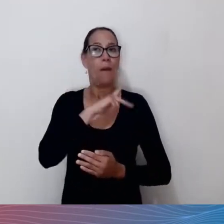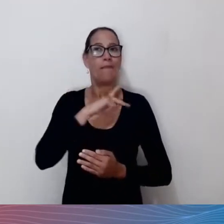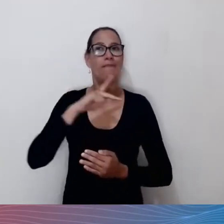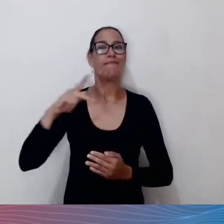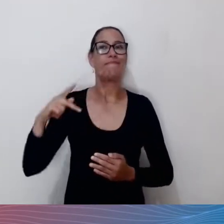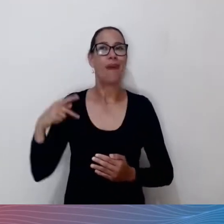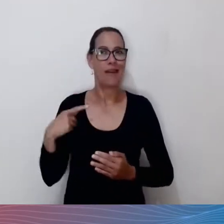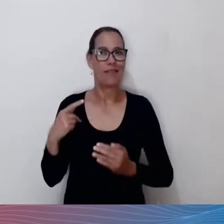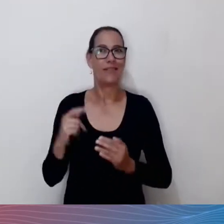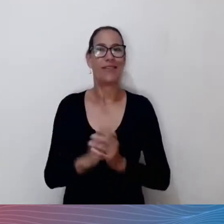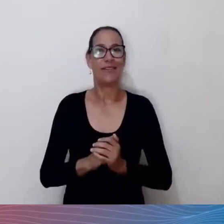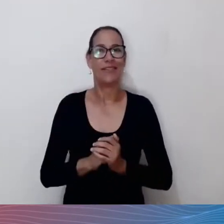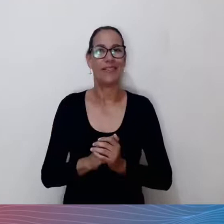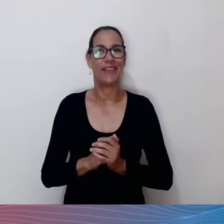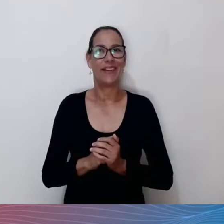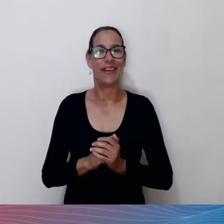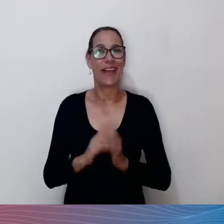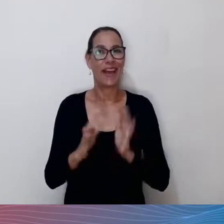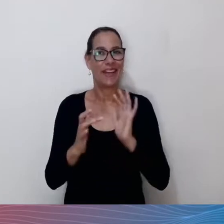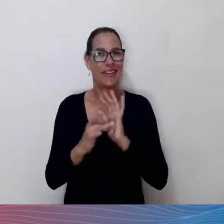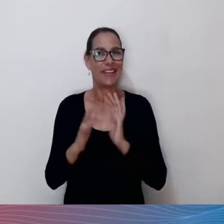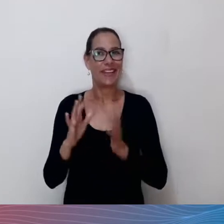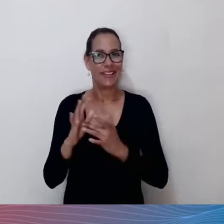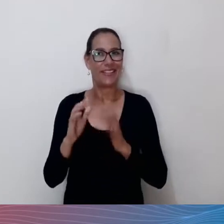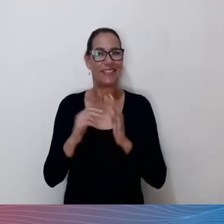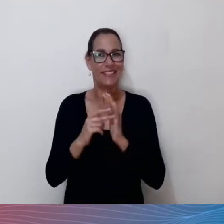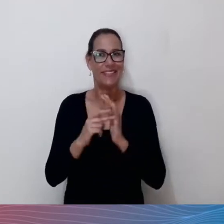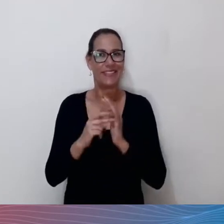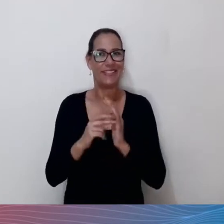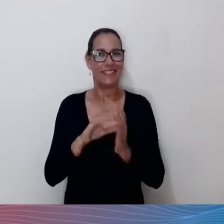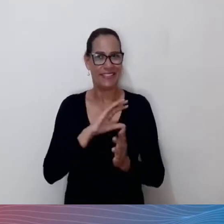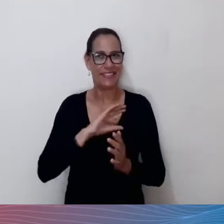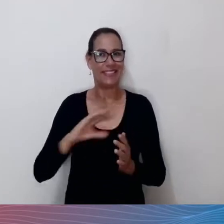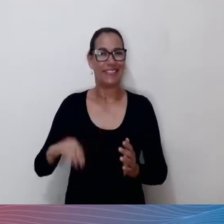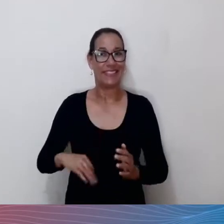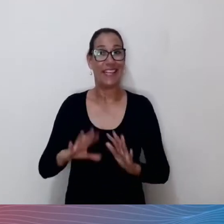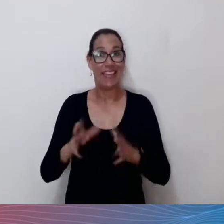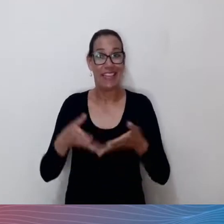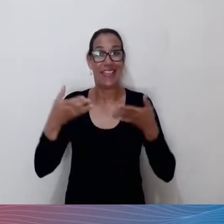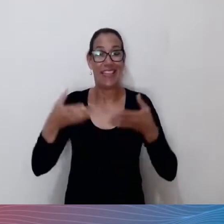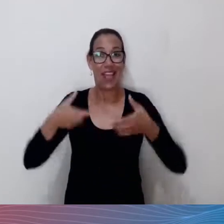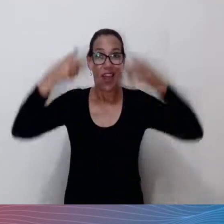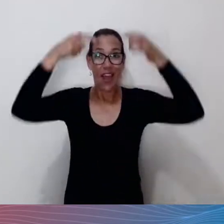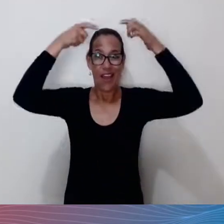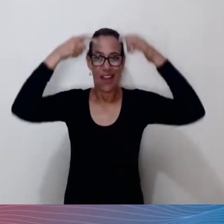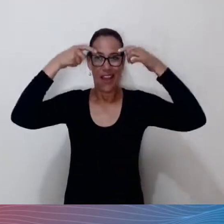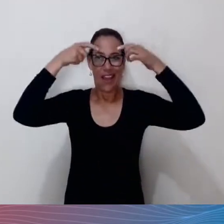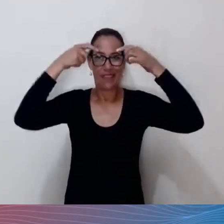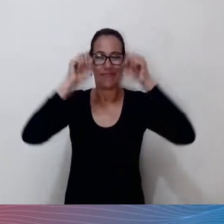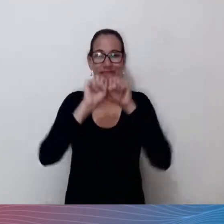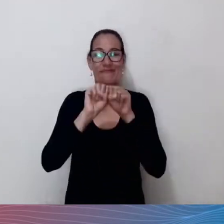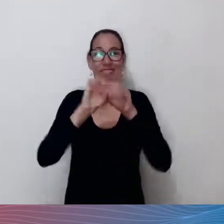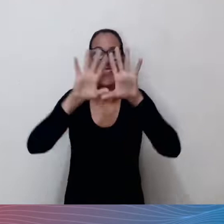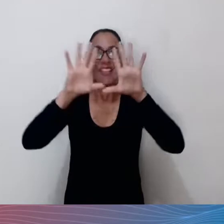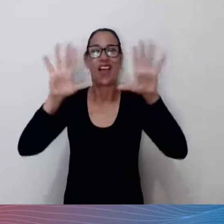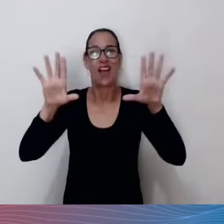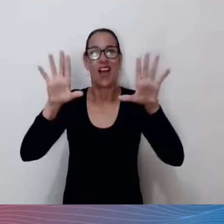imarcessível coroa da glória. Ó Senhor Jesus, vamos voltar lá para capítulo 4.